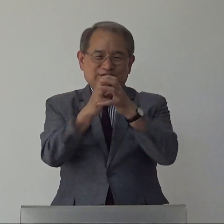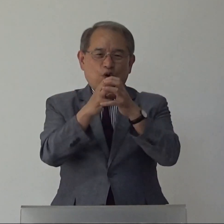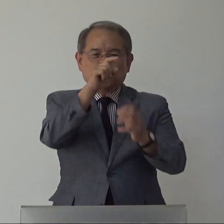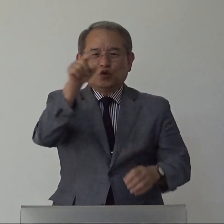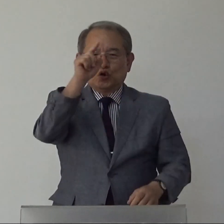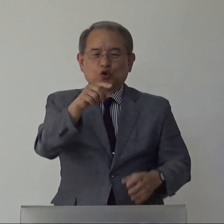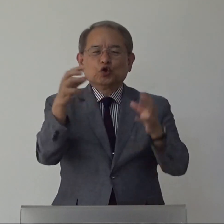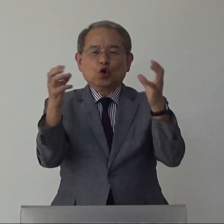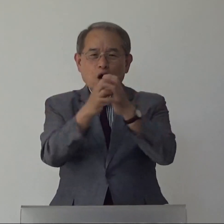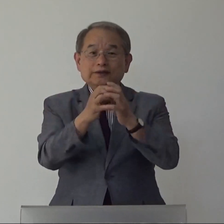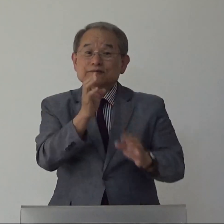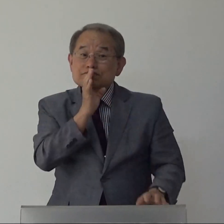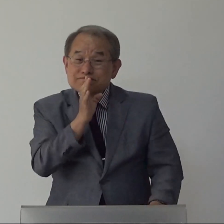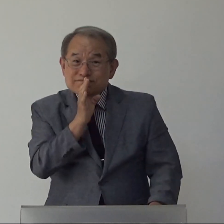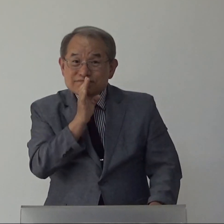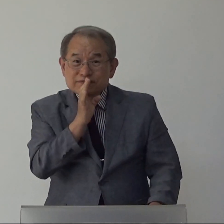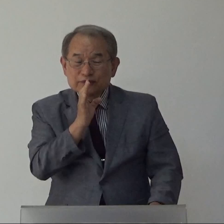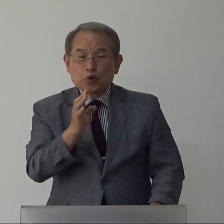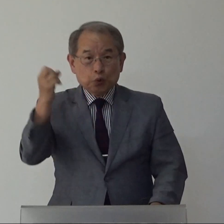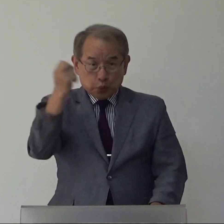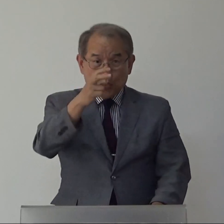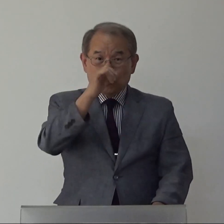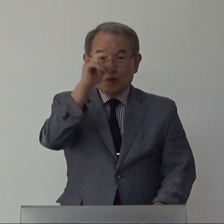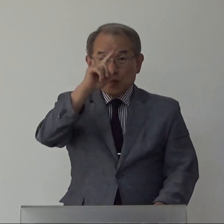숫자를 더한다는 뜻만이 있는 것이 아니라